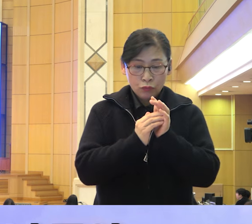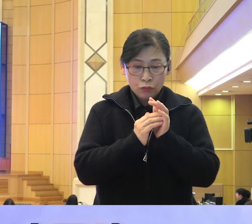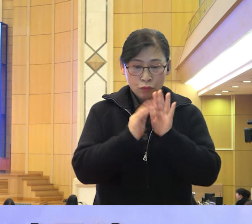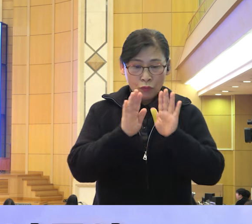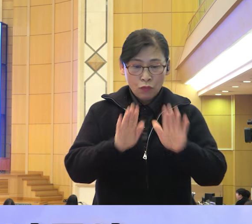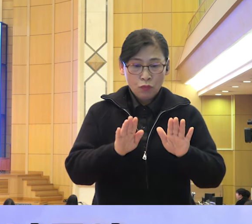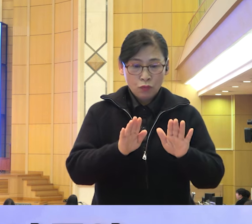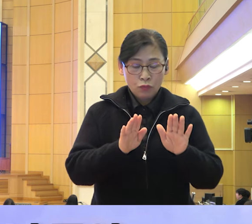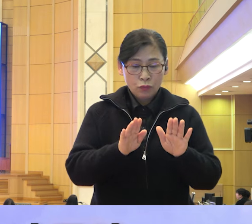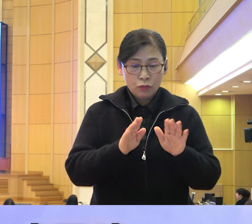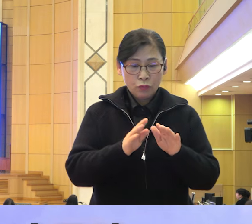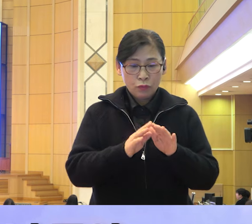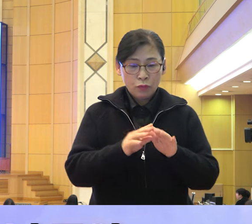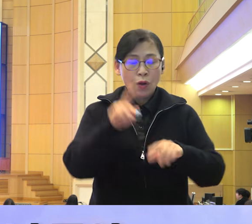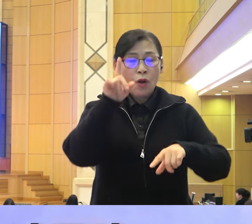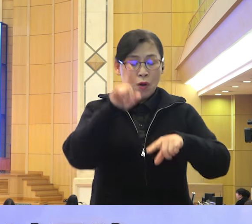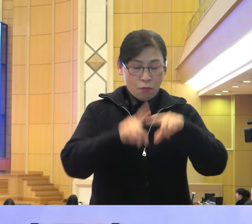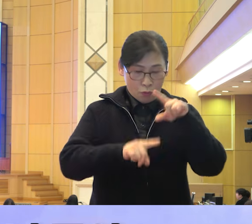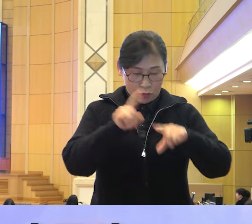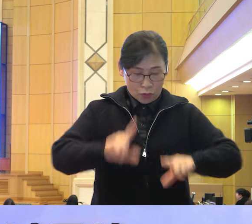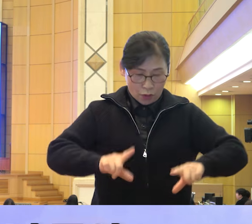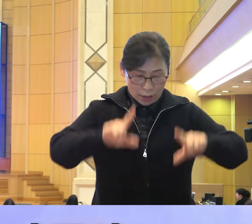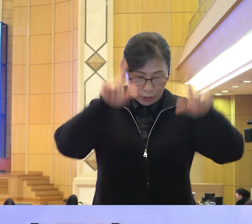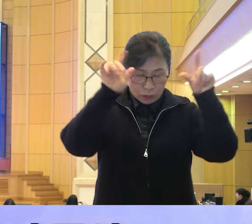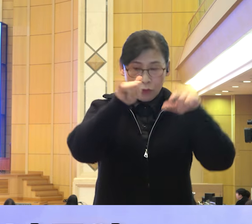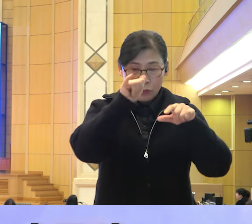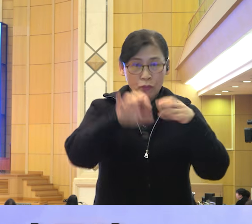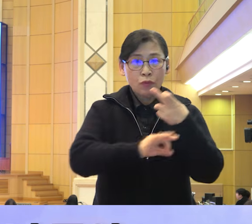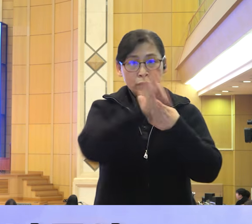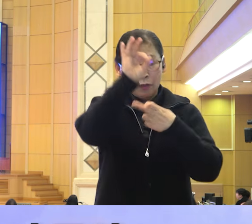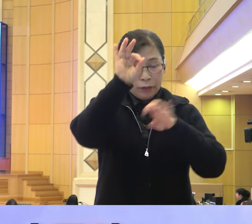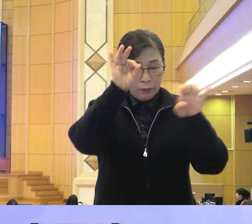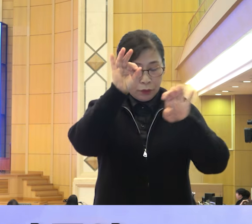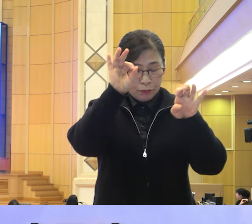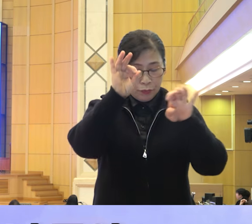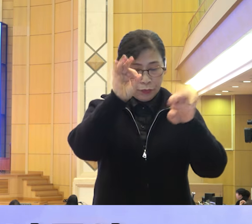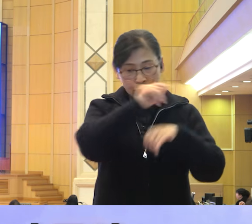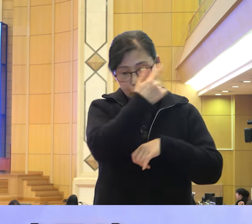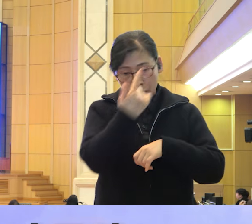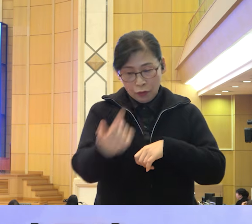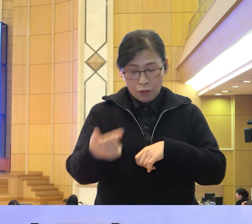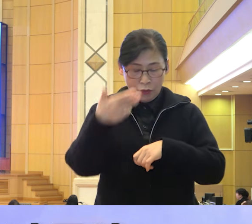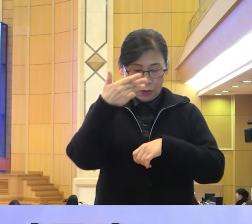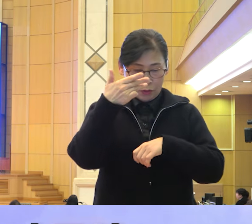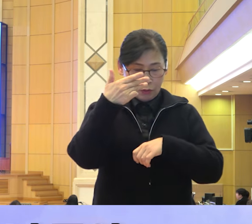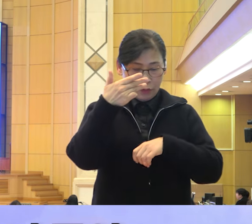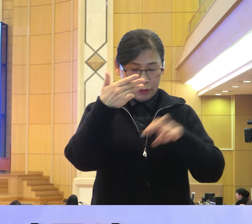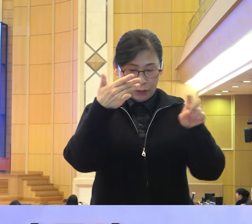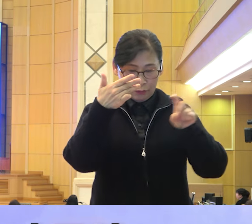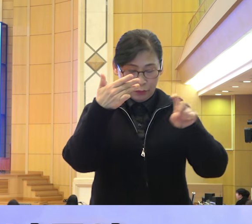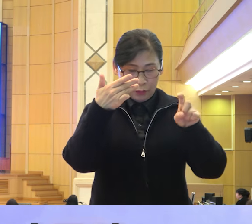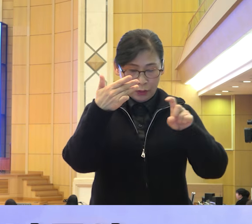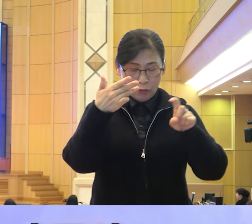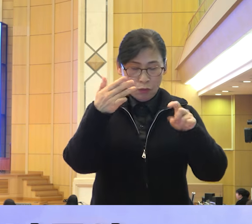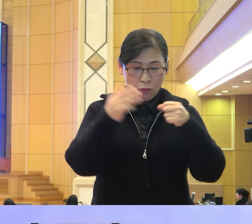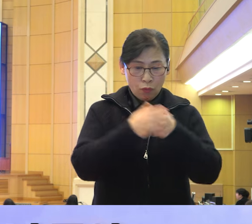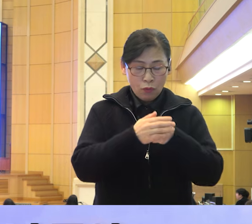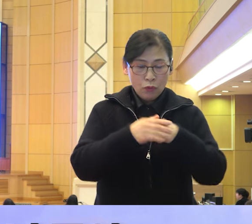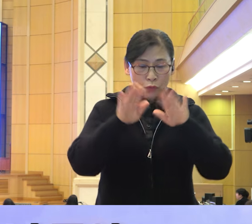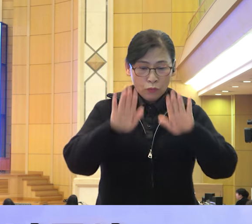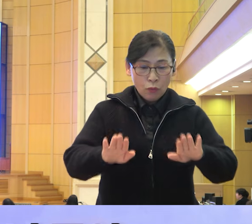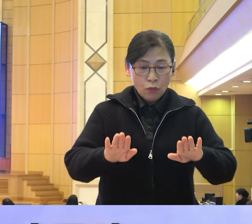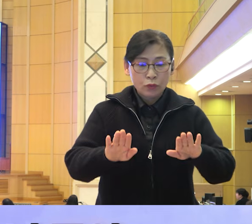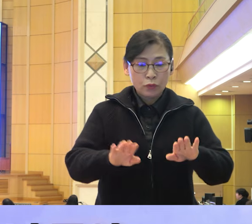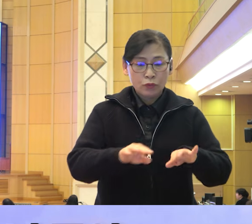오늘 주일도 있지만 목요일 날 오전 10시 30분, 저녁에는 8시 10분에